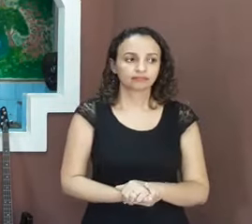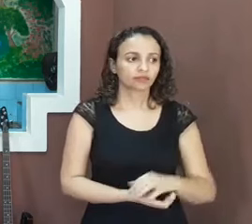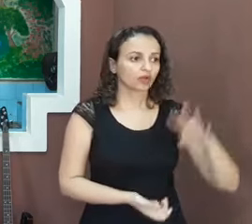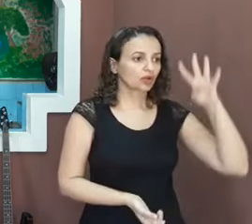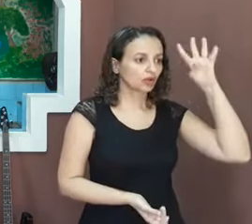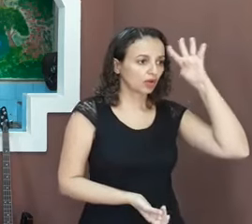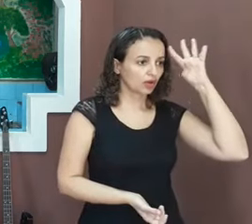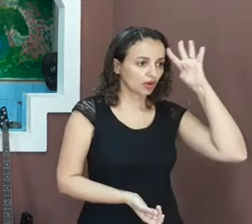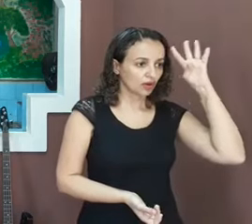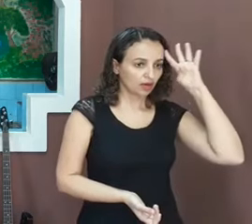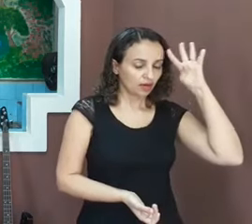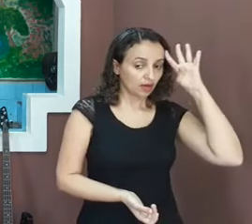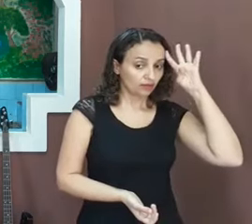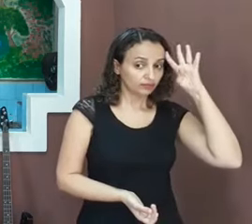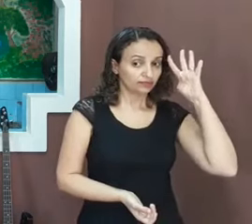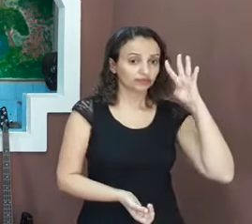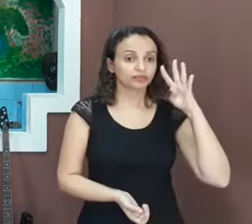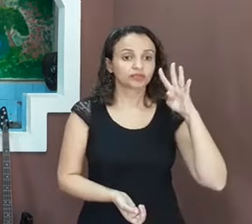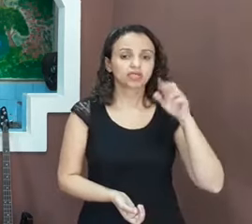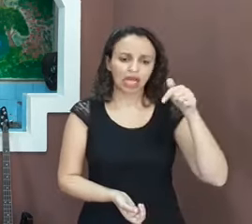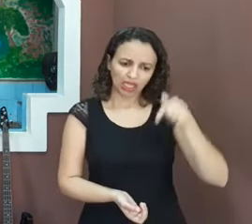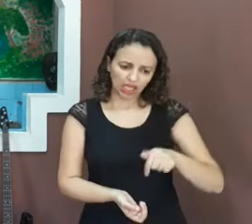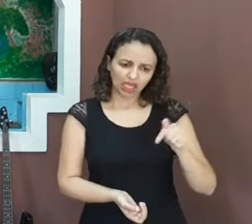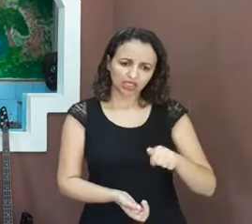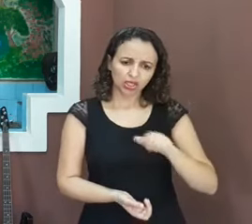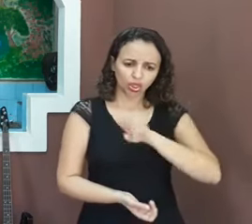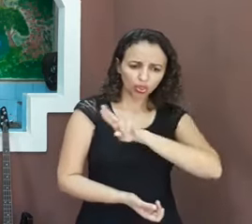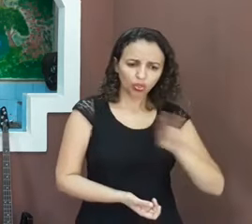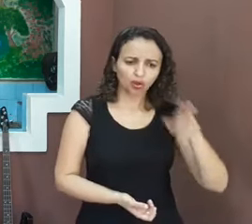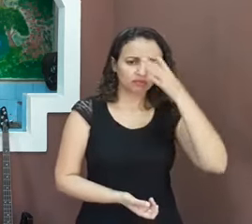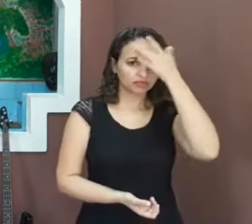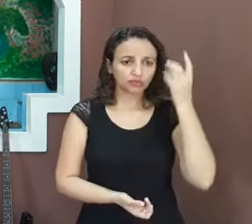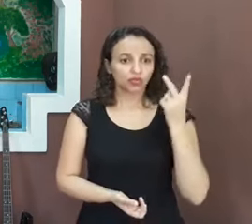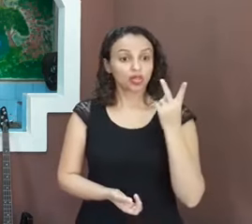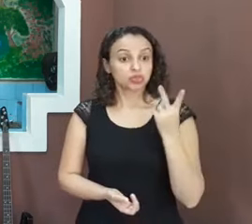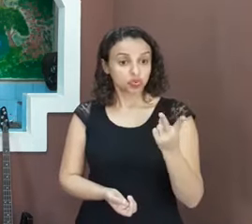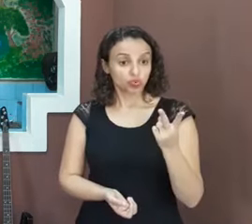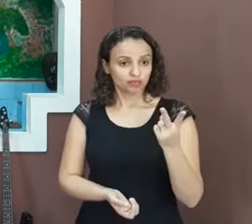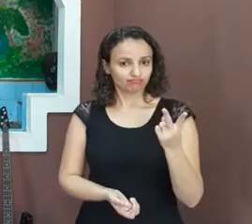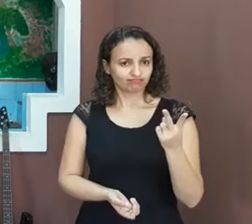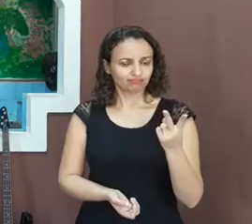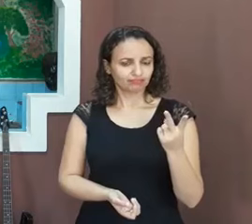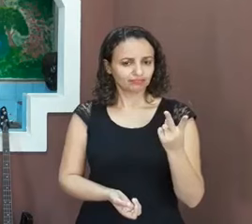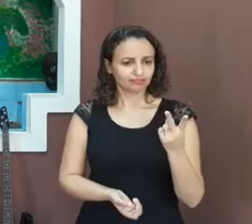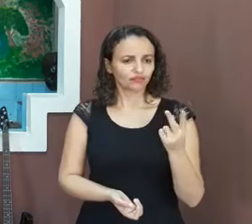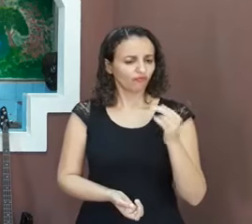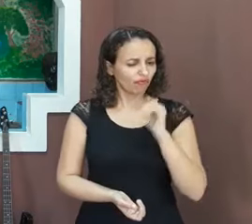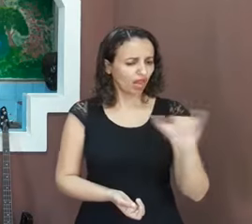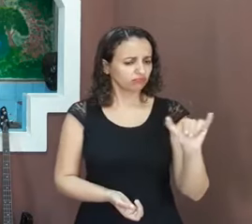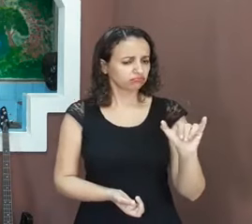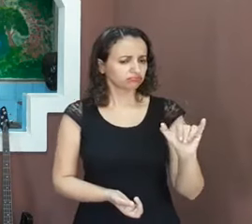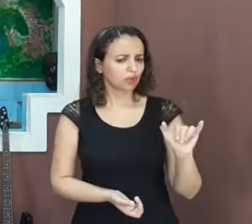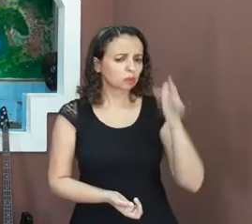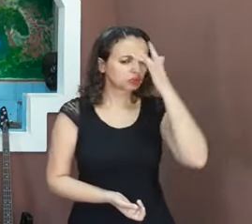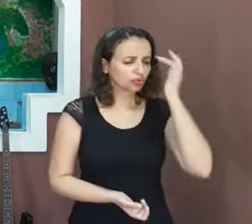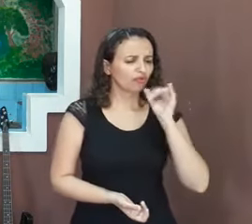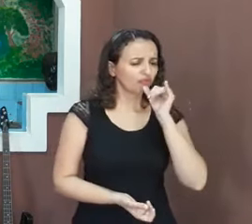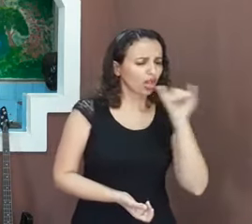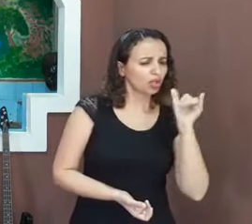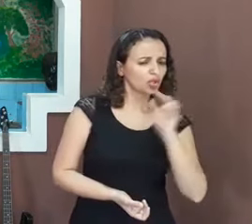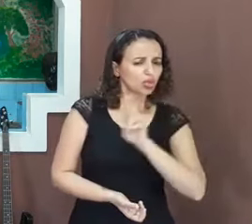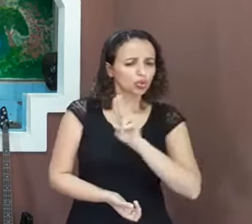Quarta-feira aqui na igreja foi citado o nome de 2 jovens. E aí eu perguntei. Alguém citou o nome de 2